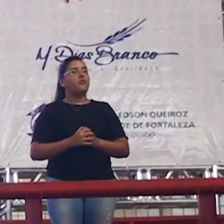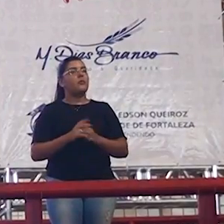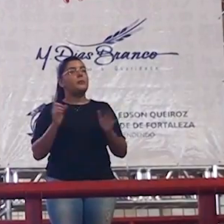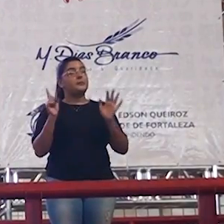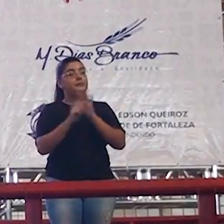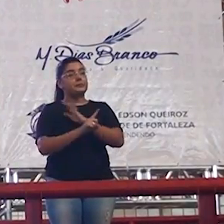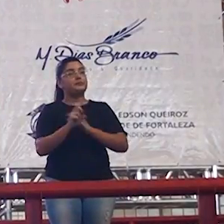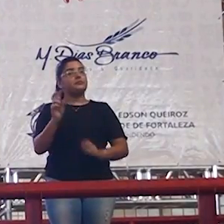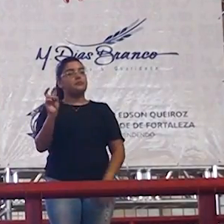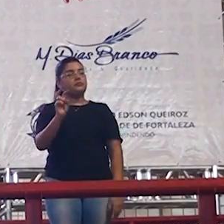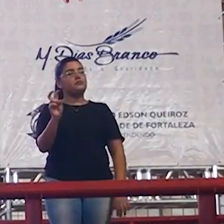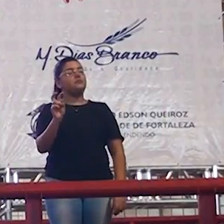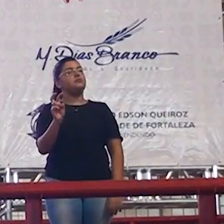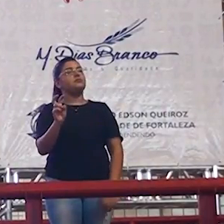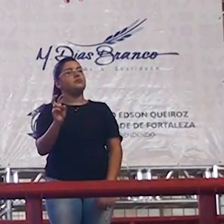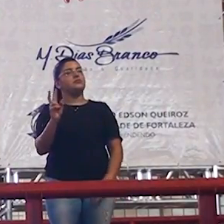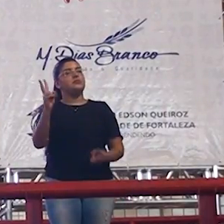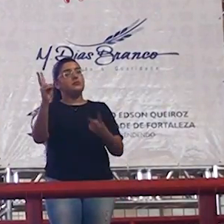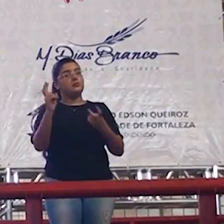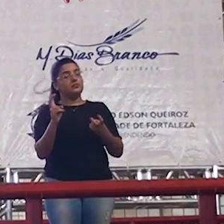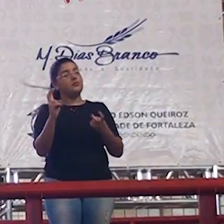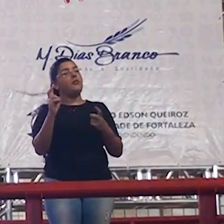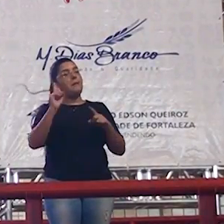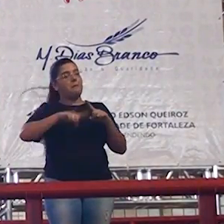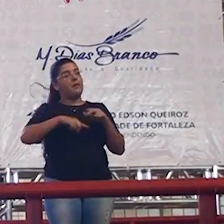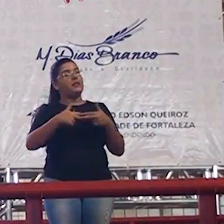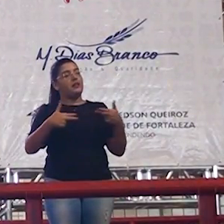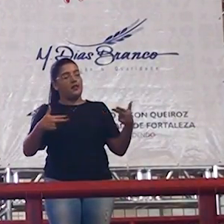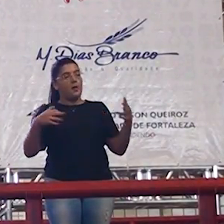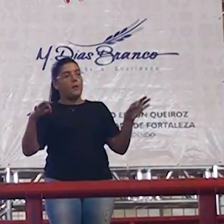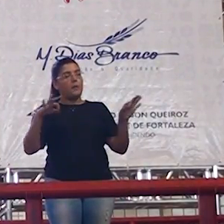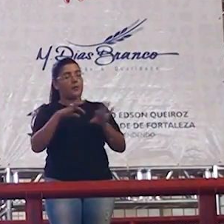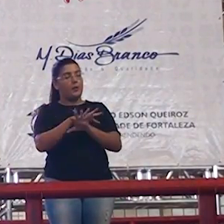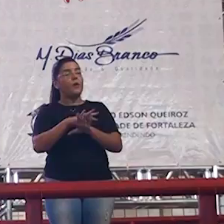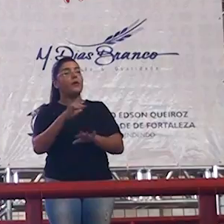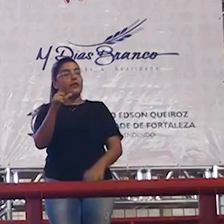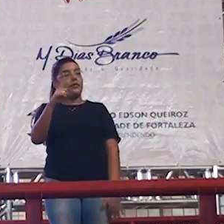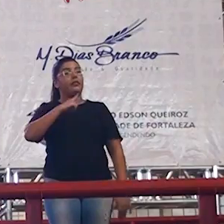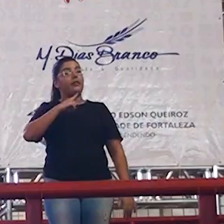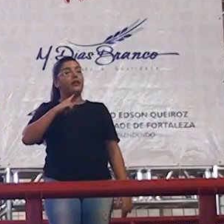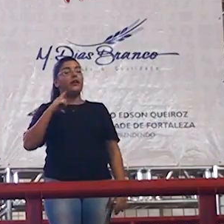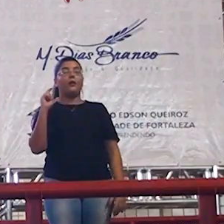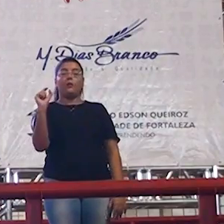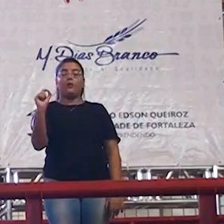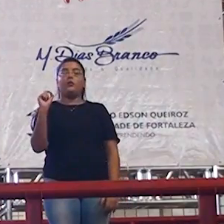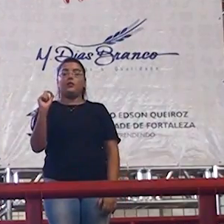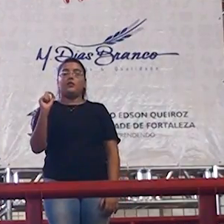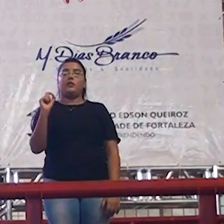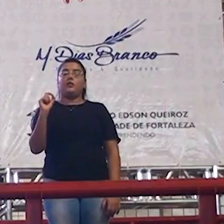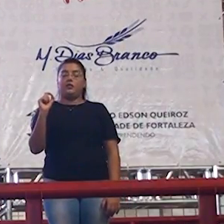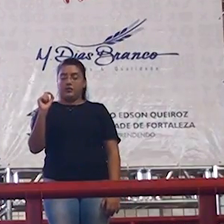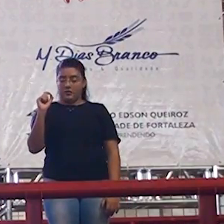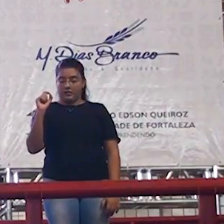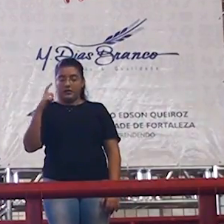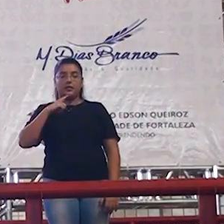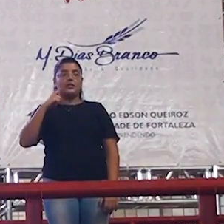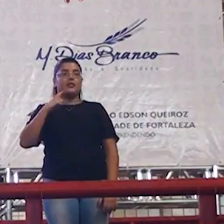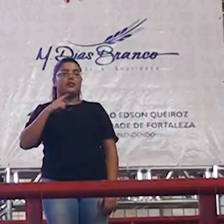Questão 5. Se vocês observarem no material, nós temos o quê?